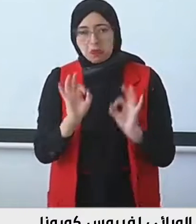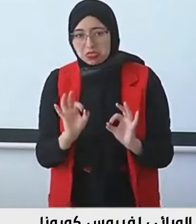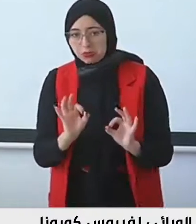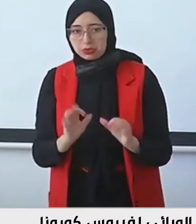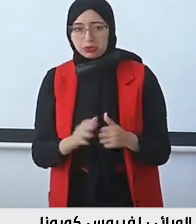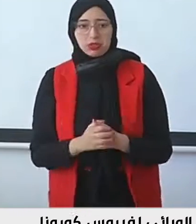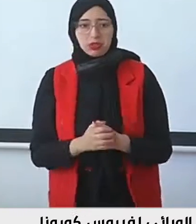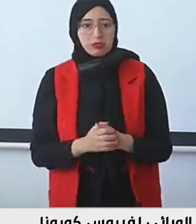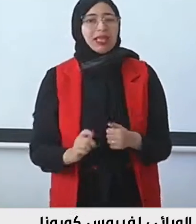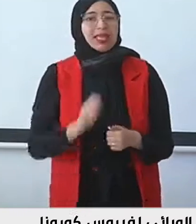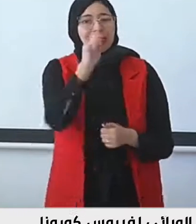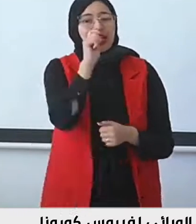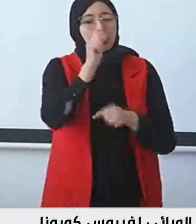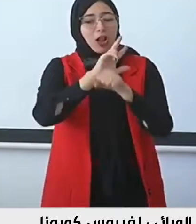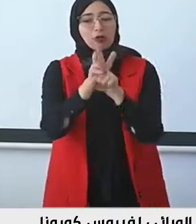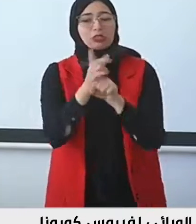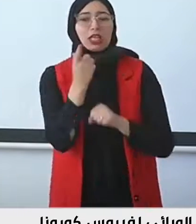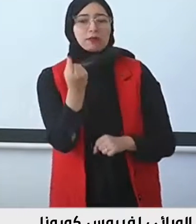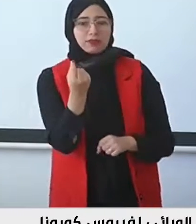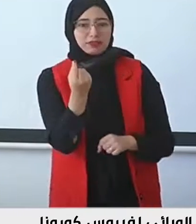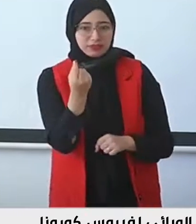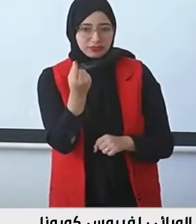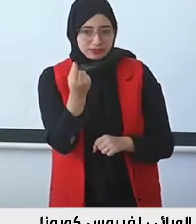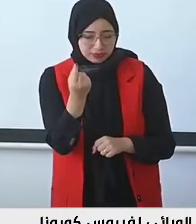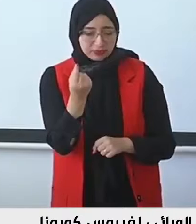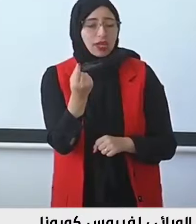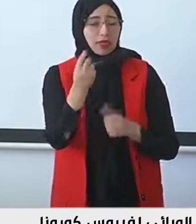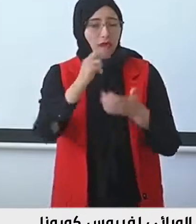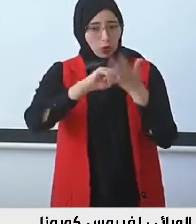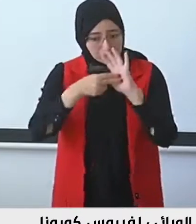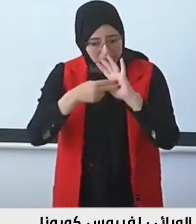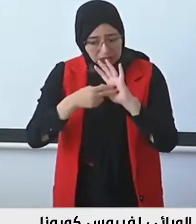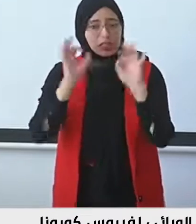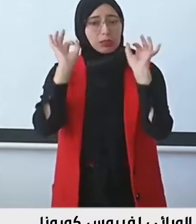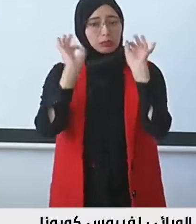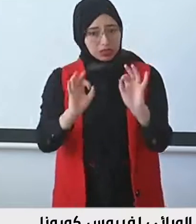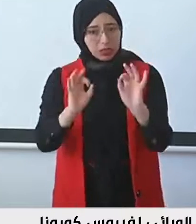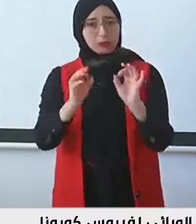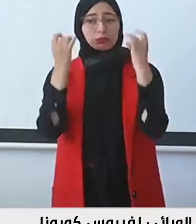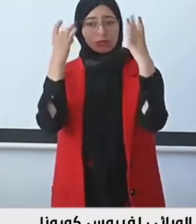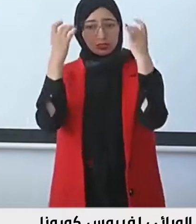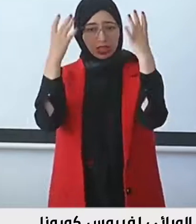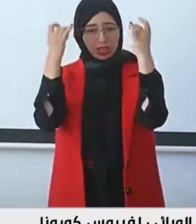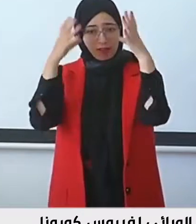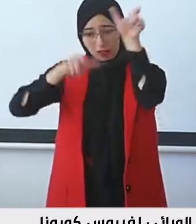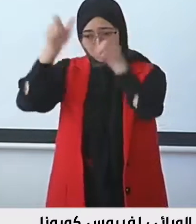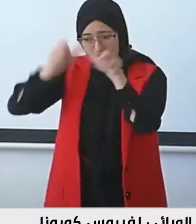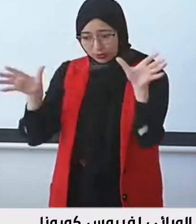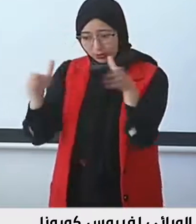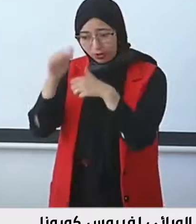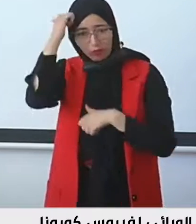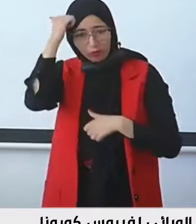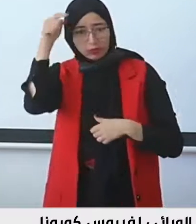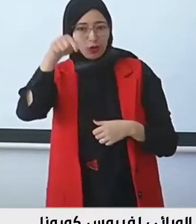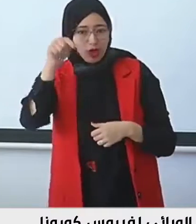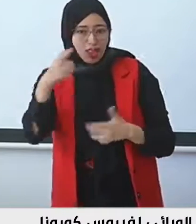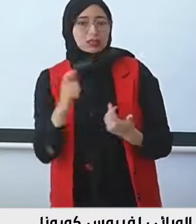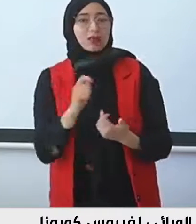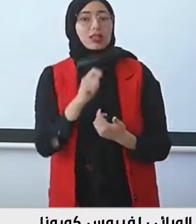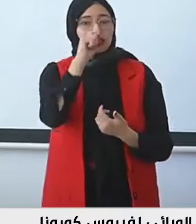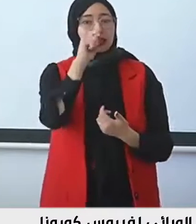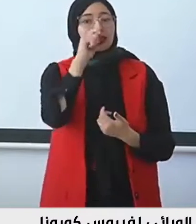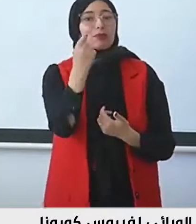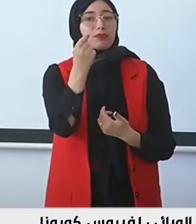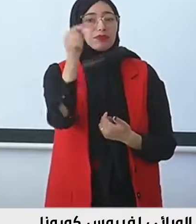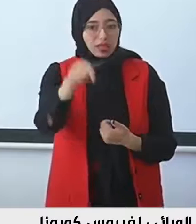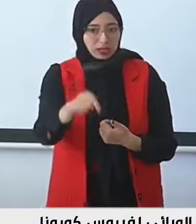بالنسبة للتحاليل السريعة، هي فيها منهجية معينة وفيها الناس لازم يكونوا مكونين باش يقوموا بالتحليل